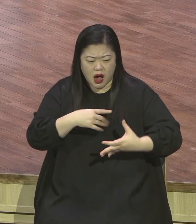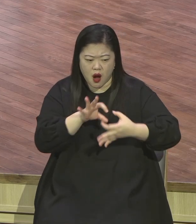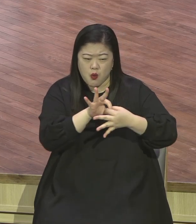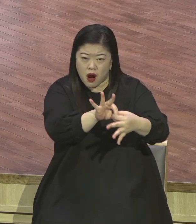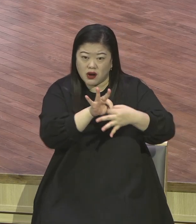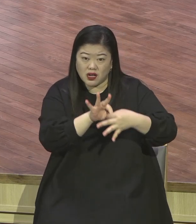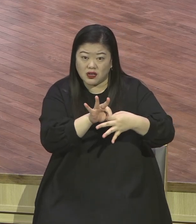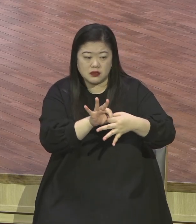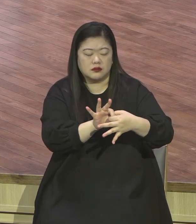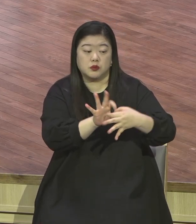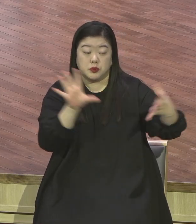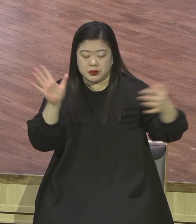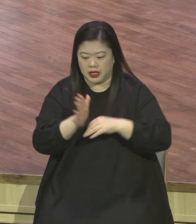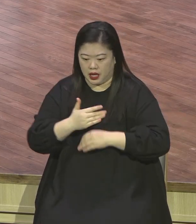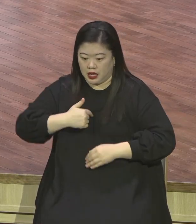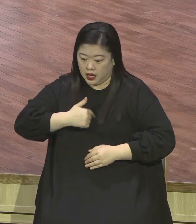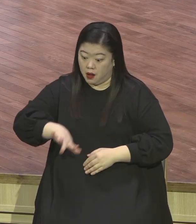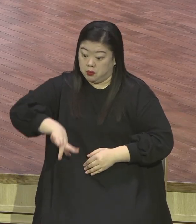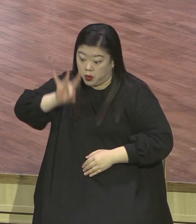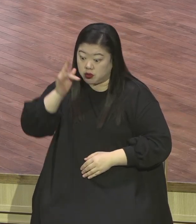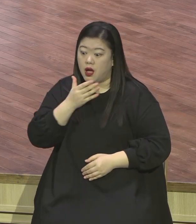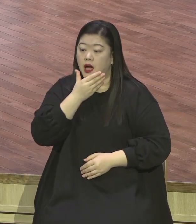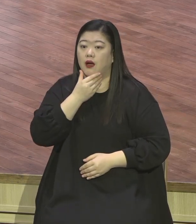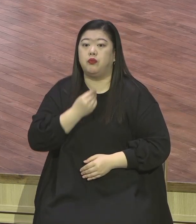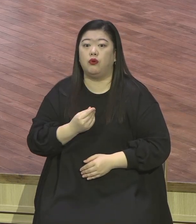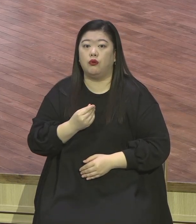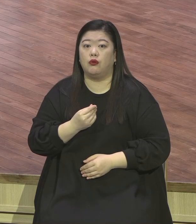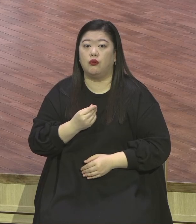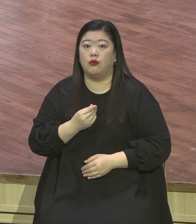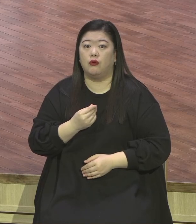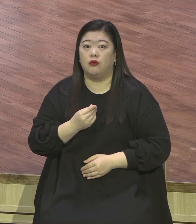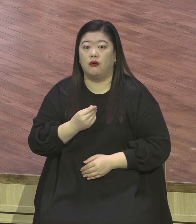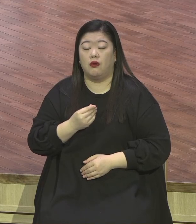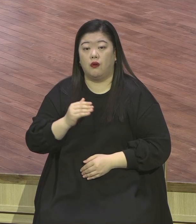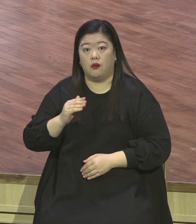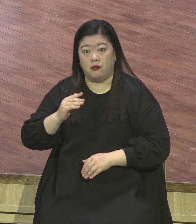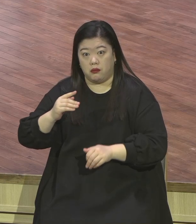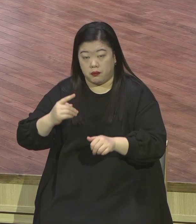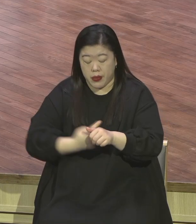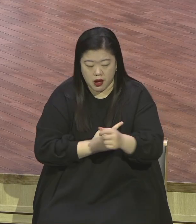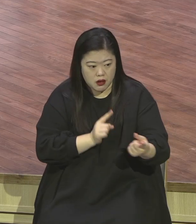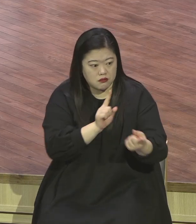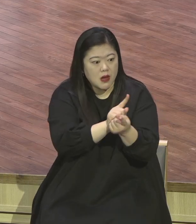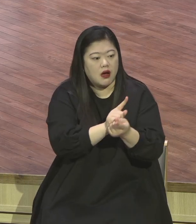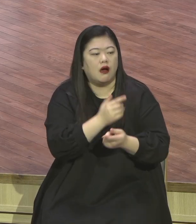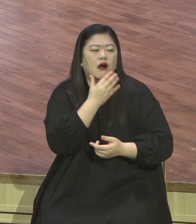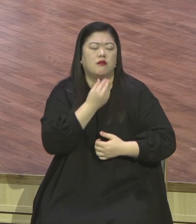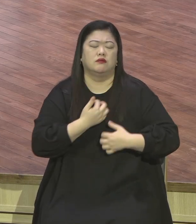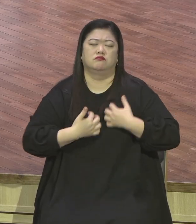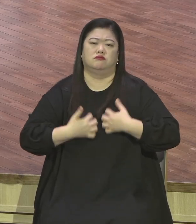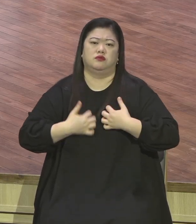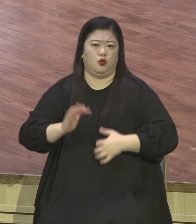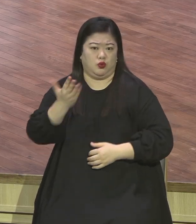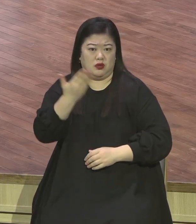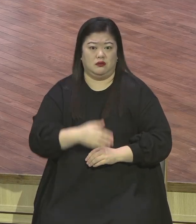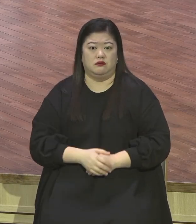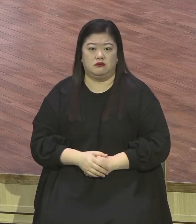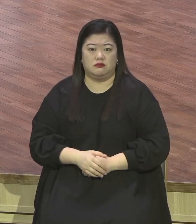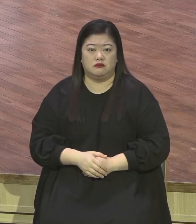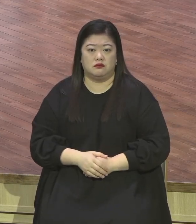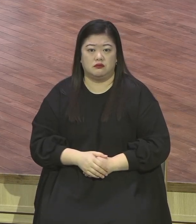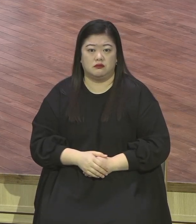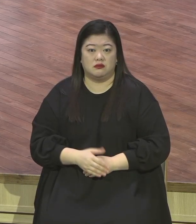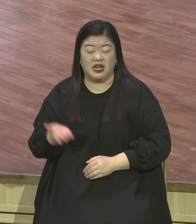좋아 만나면 반갑고 즐거워 그거 안 되면 율법적 옛날에 받은 상처들 아직 그대로